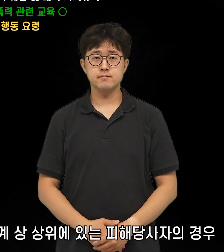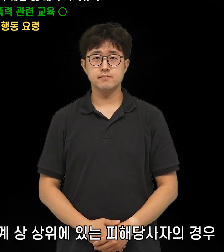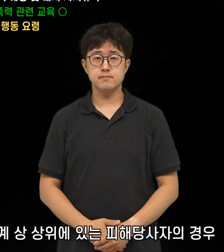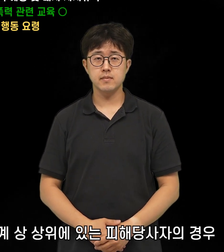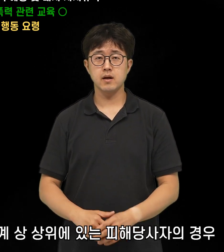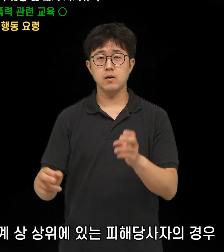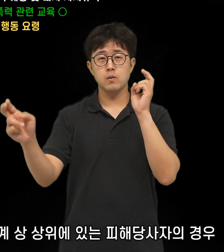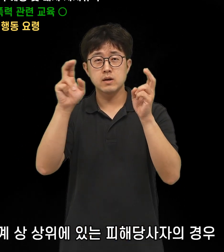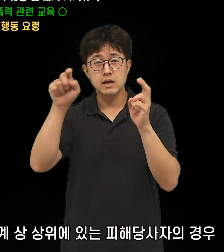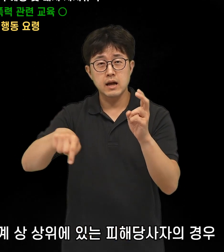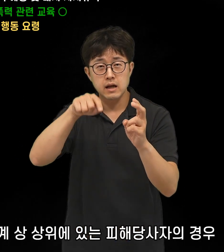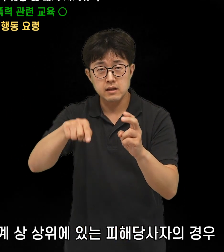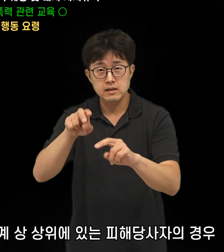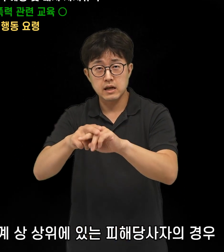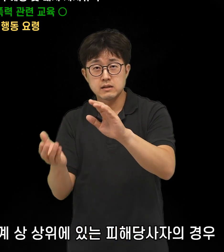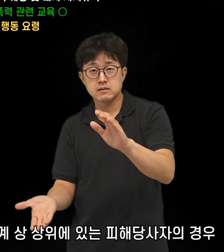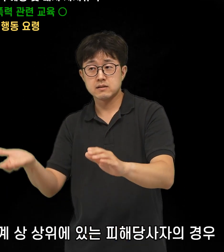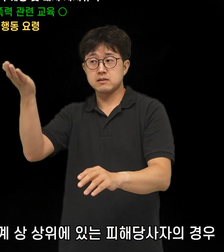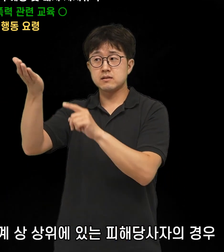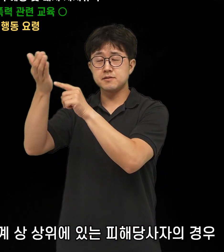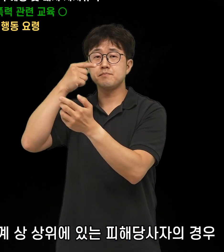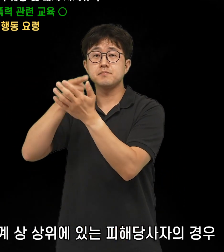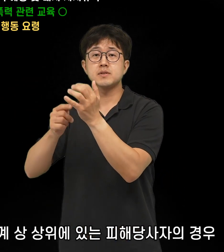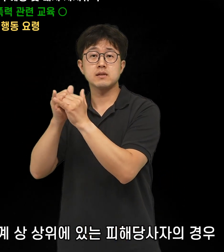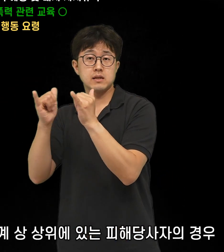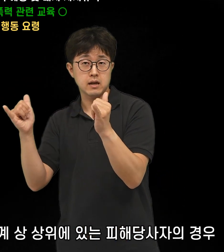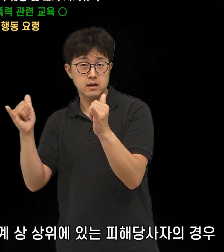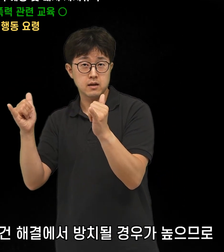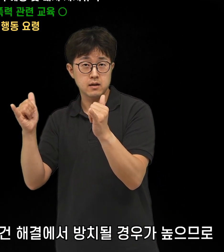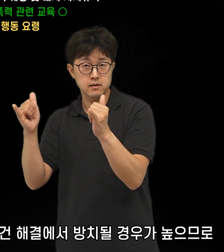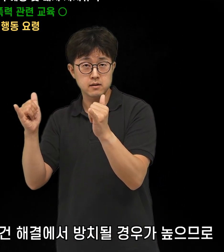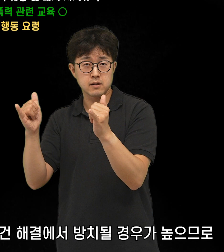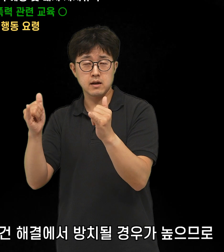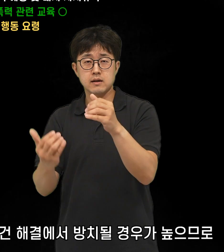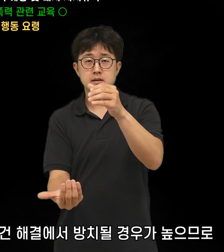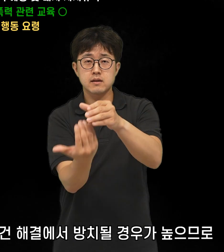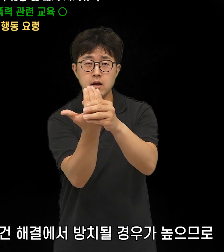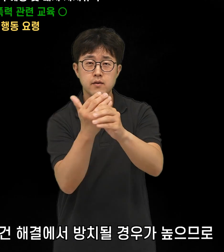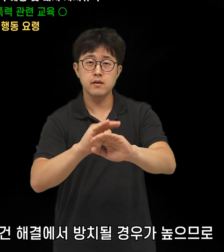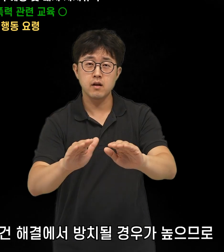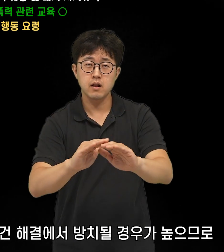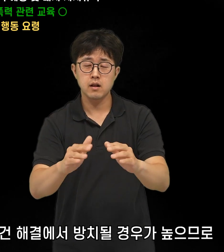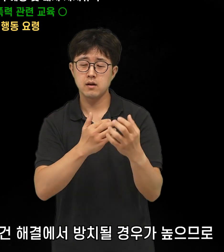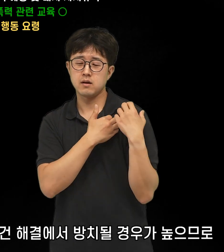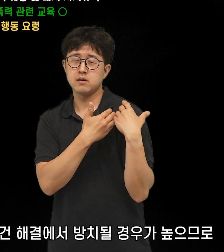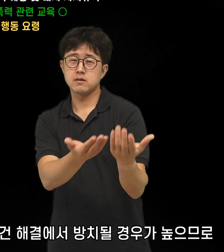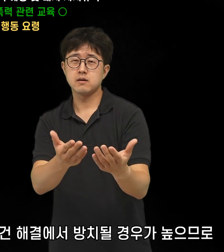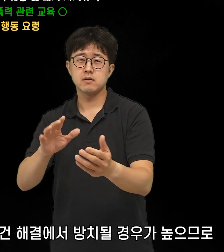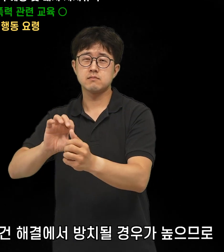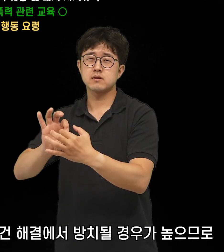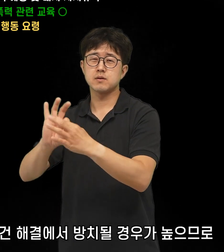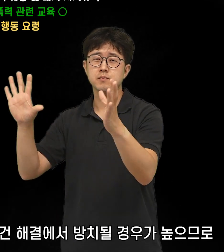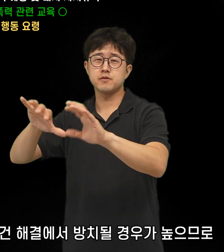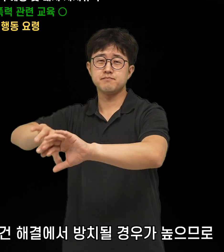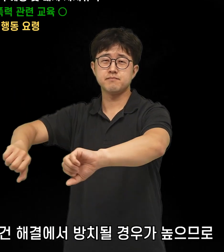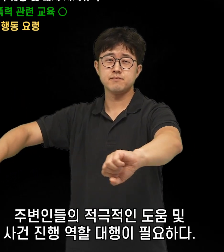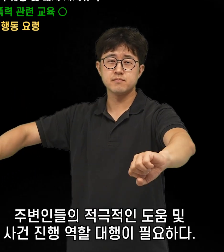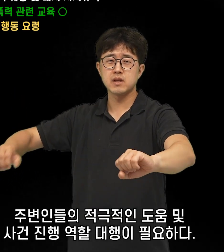위계상 상위에 있는 피해 당사자의 경우 사건 해결에서 방치될 경우가 높으므로